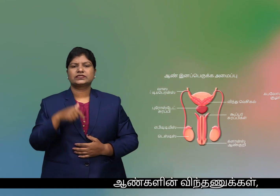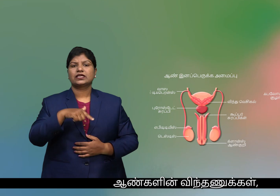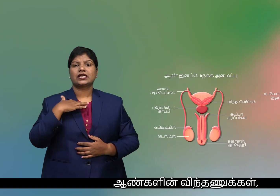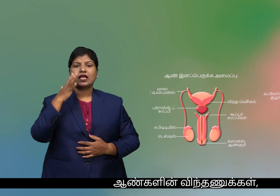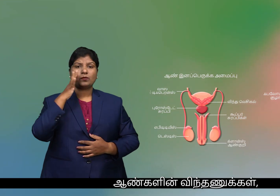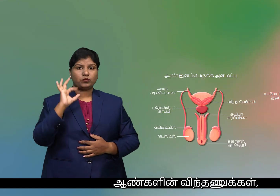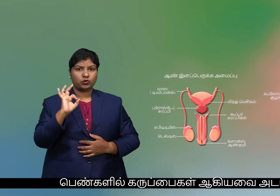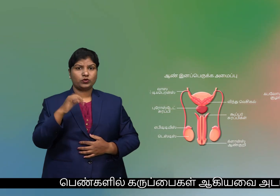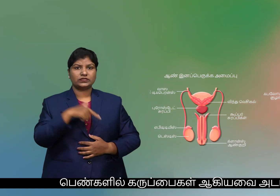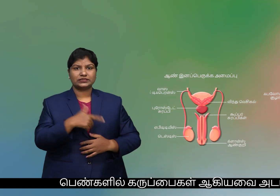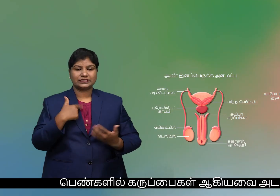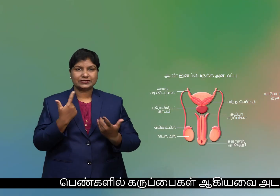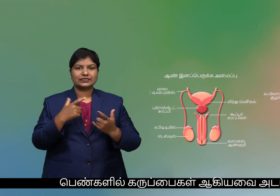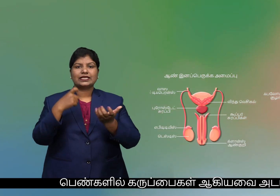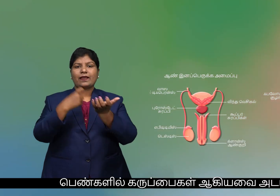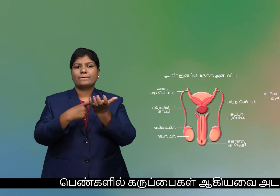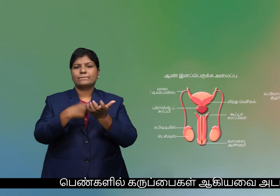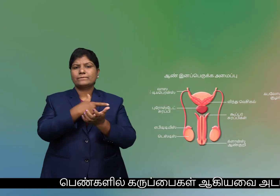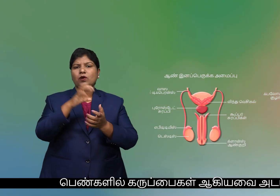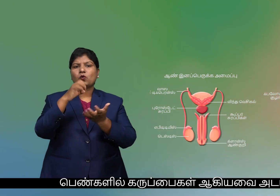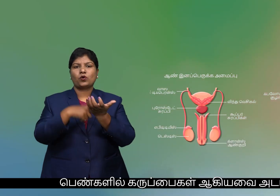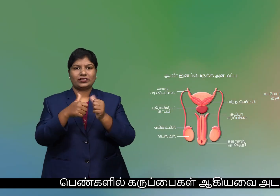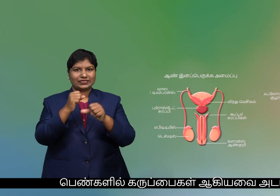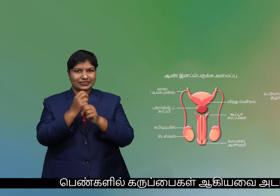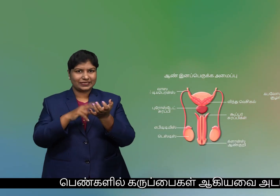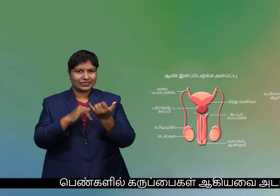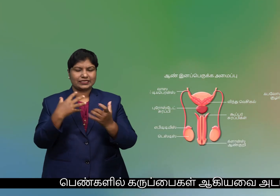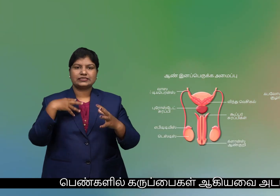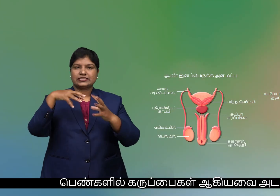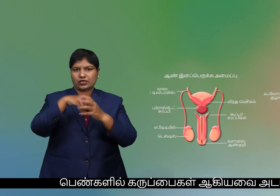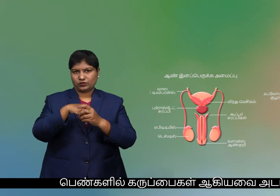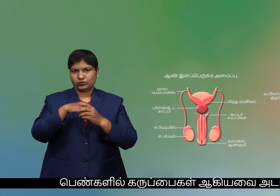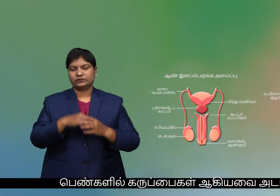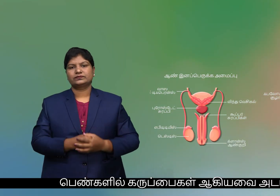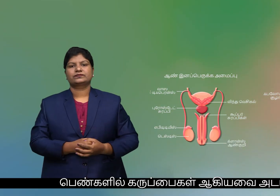ஆண்களின் விந்தணுக்கள், பெண்களில் கருப்பைகள் ஆகியவை அடங்கும்.